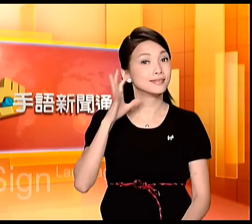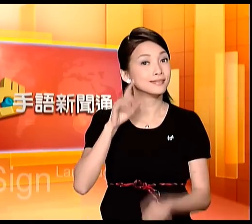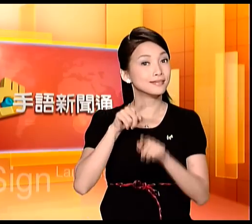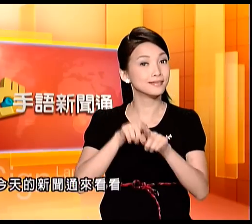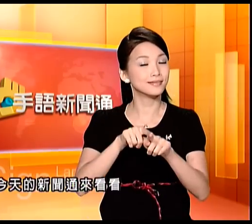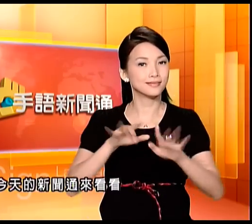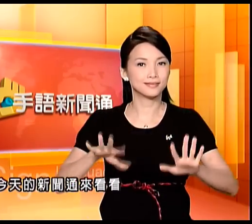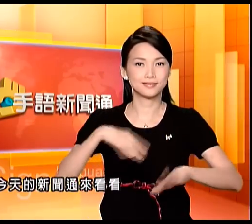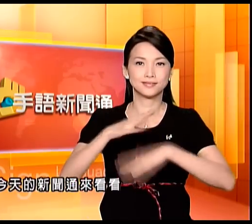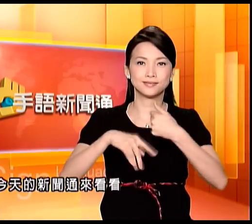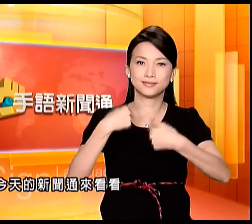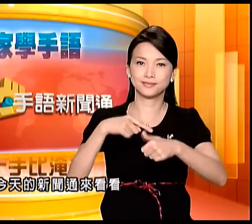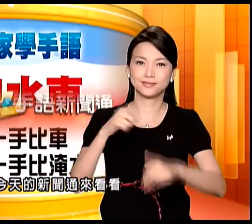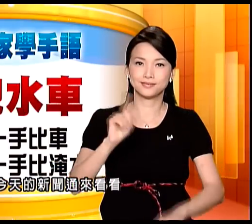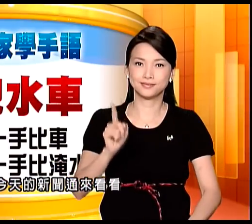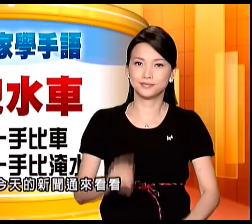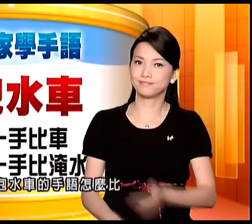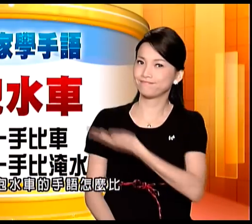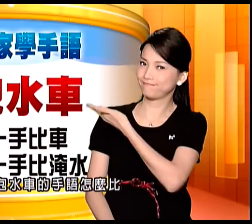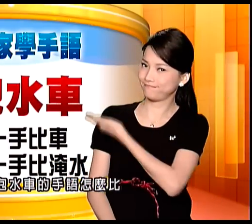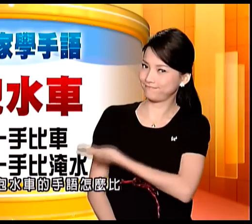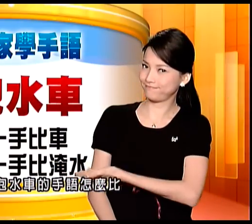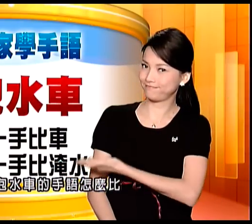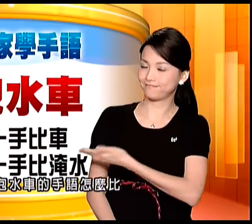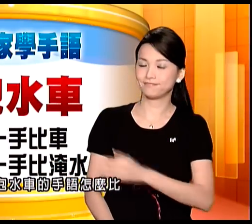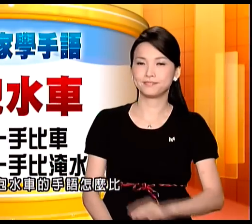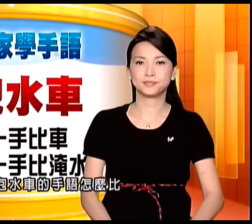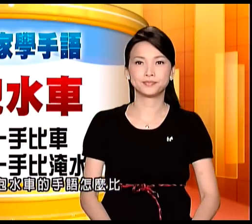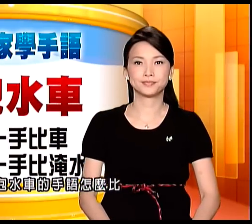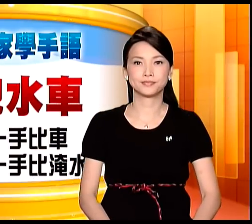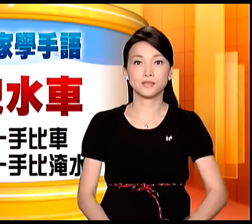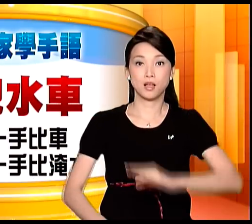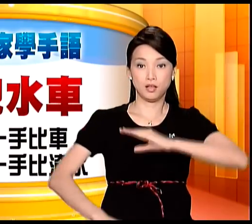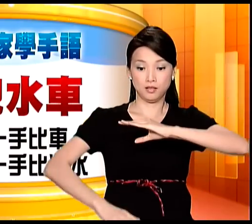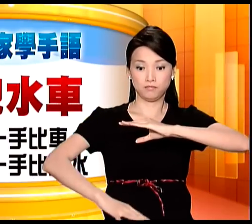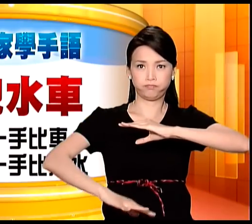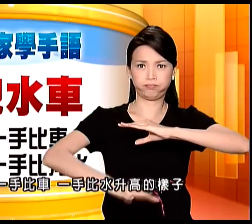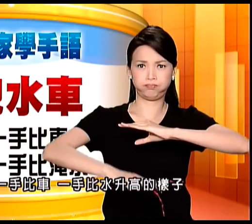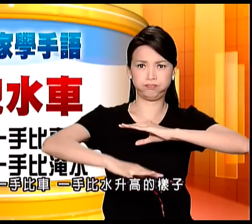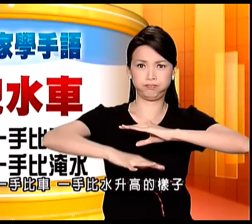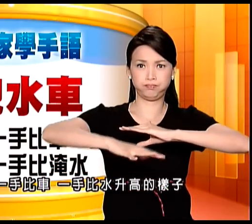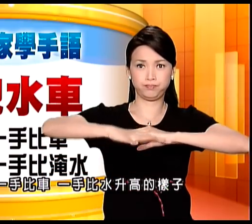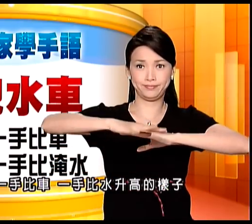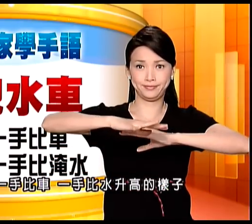今天的新闻通来看看泡水车的手语怎么比，一手比车，一手